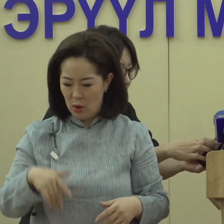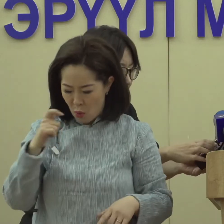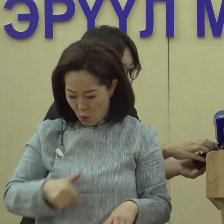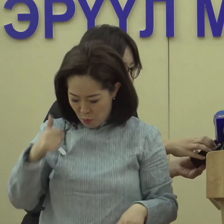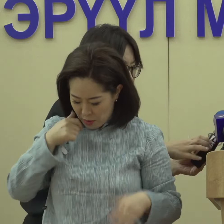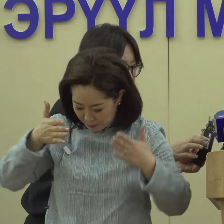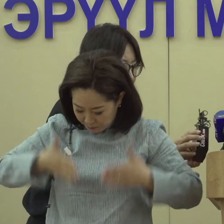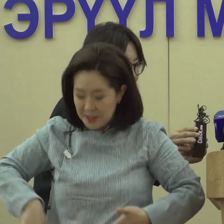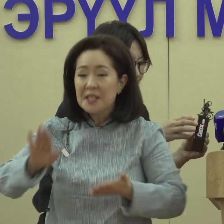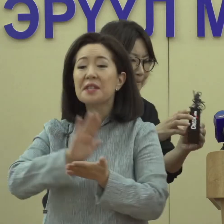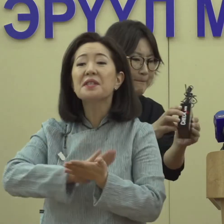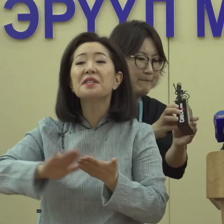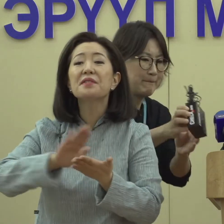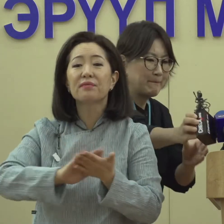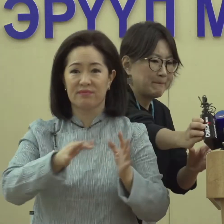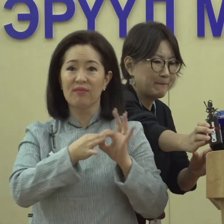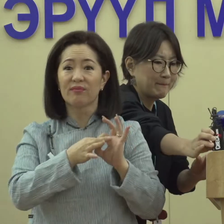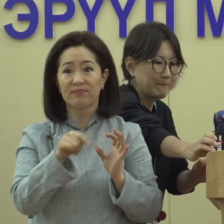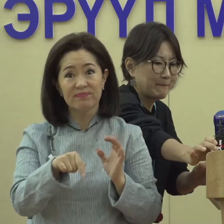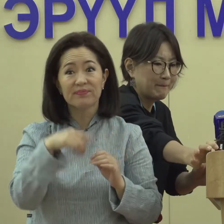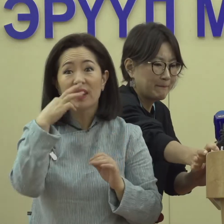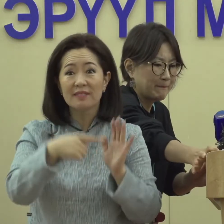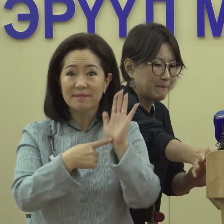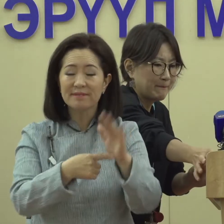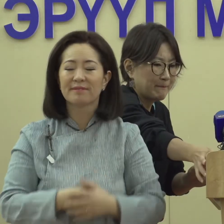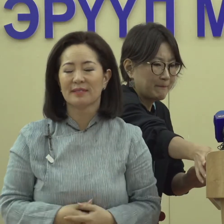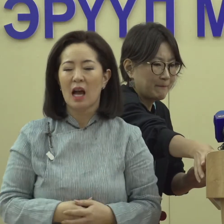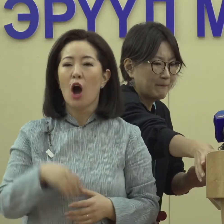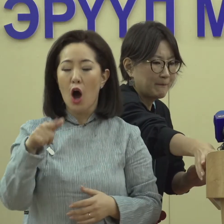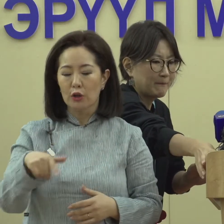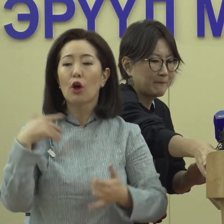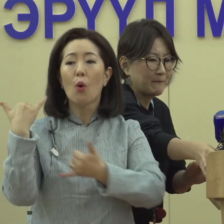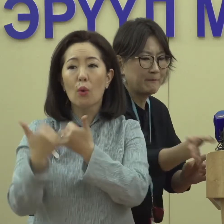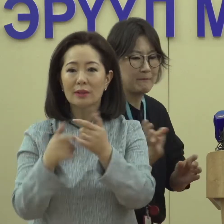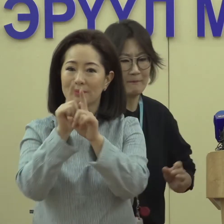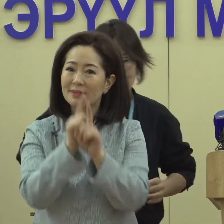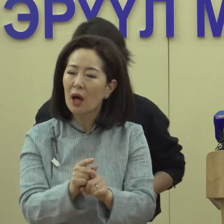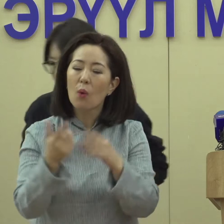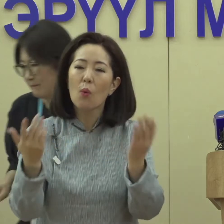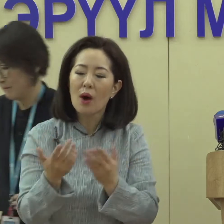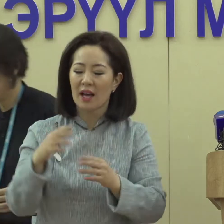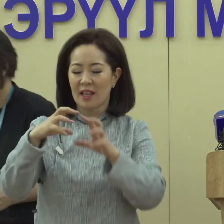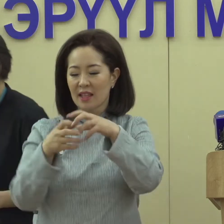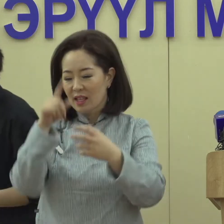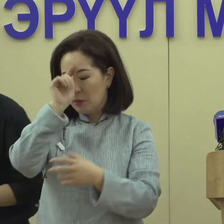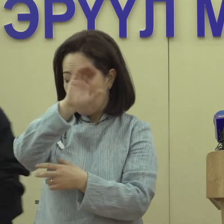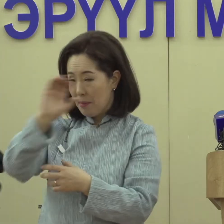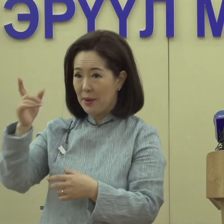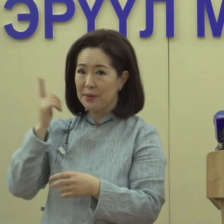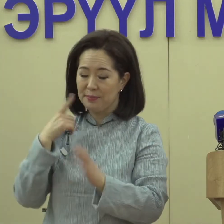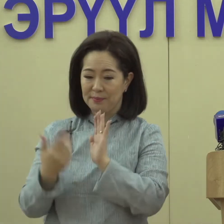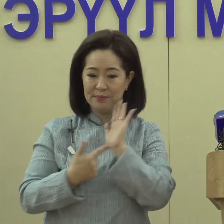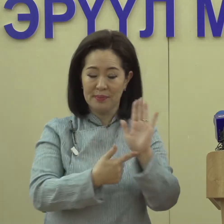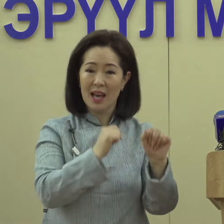бол та бүхэнд бас одоо хэлхийг хүсэж байна. За ингээд уламжил ёсороо дэлхийн эрүүл мэндийн байгууллагын ажилтан ариун туяа та бүхэн